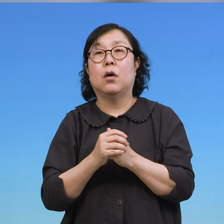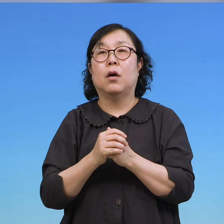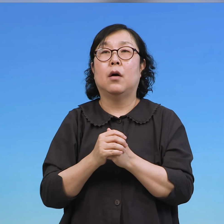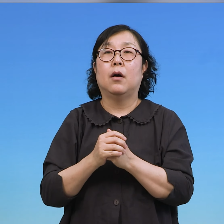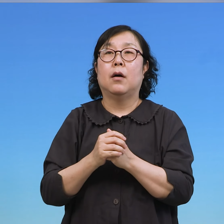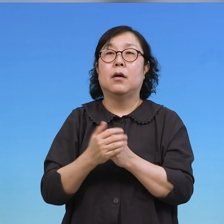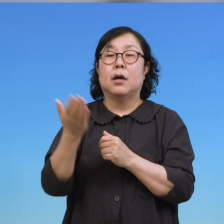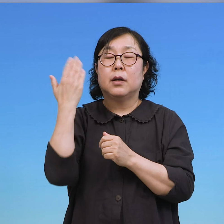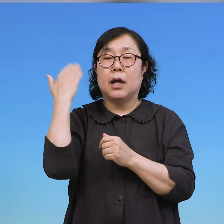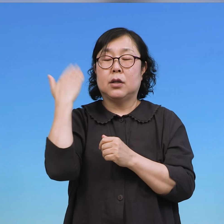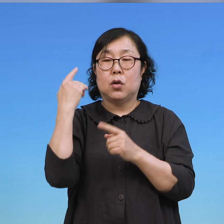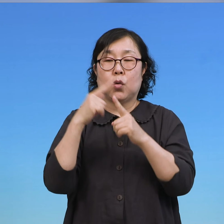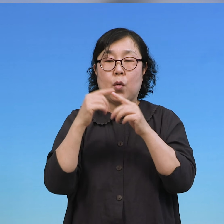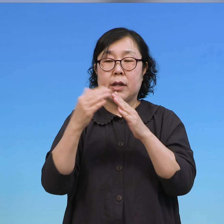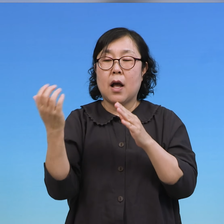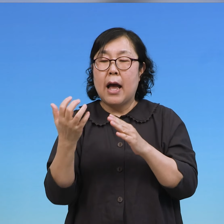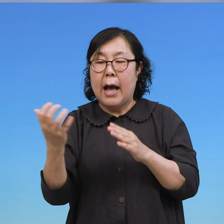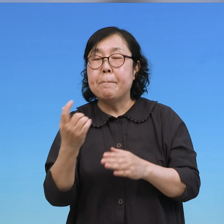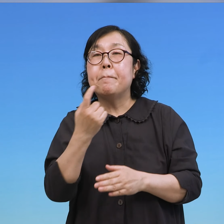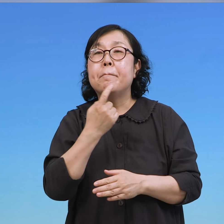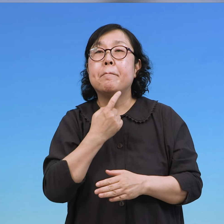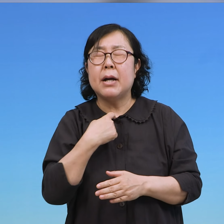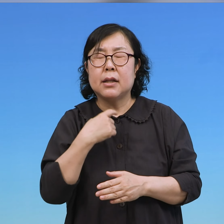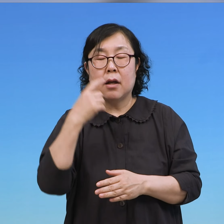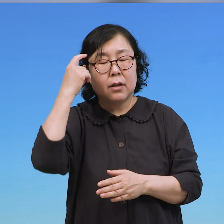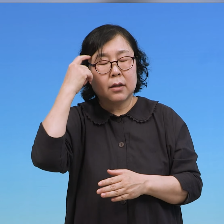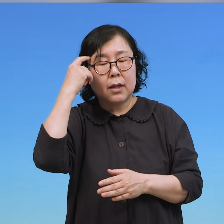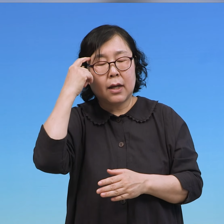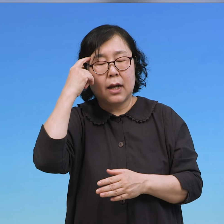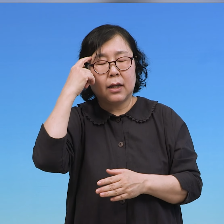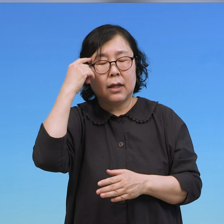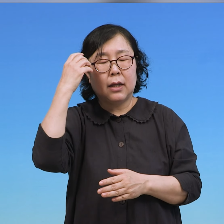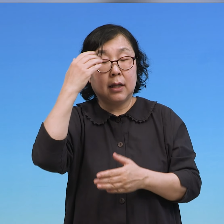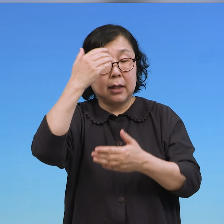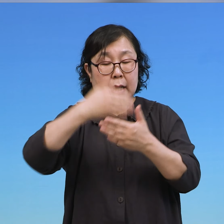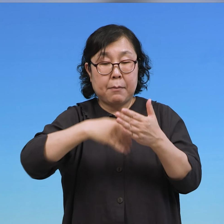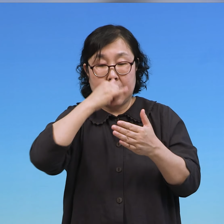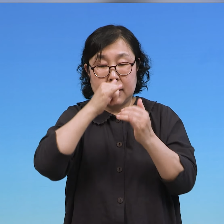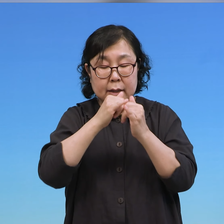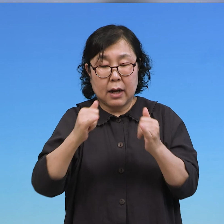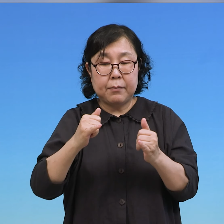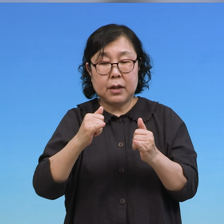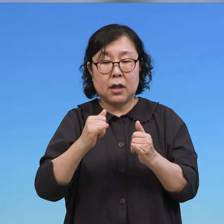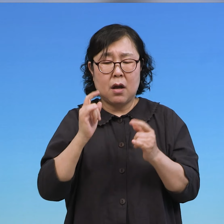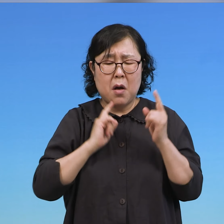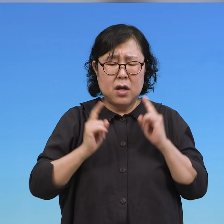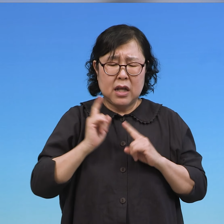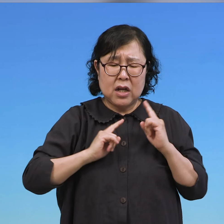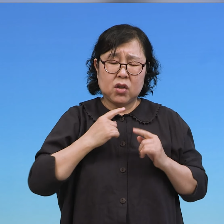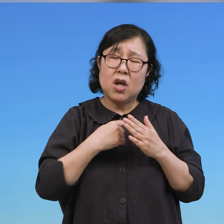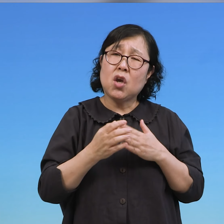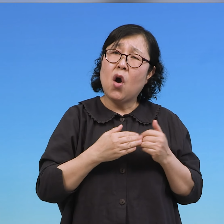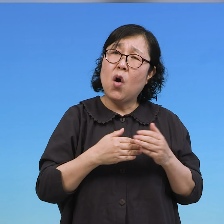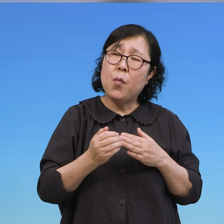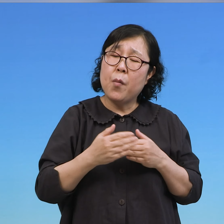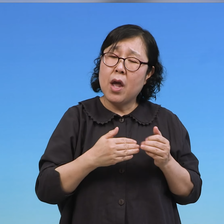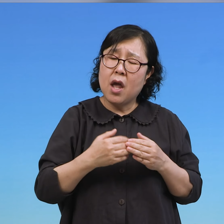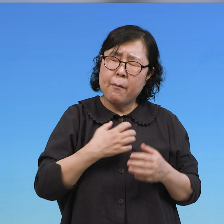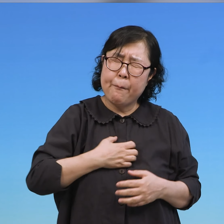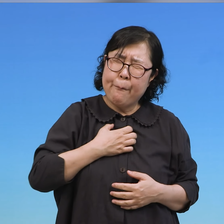혹시라도 이제 예전 교회에서 아팠고 상처받은 기억이 있는 성도님들이 전부 이런 트라우마가 있는 거예요. 그걸 또